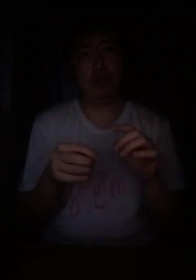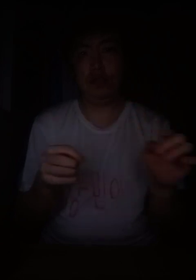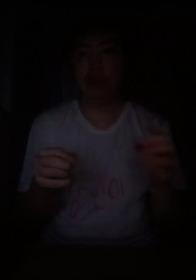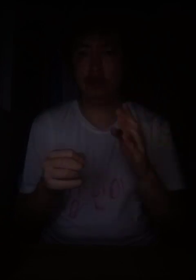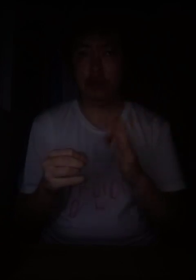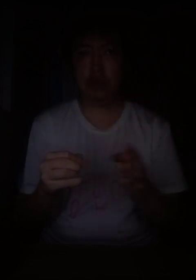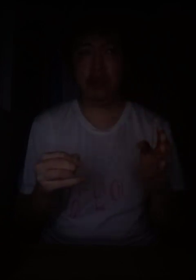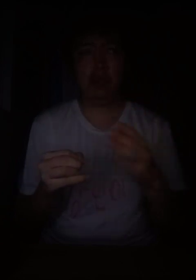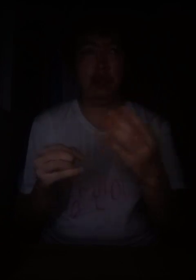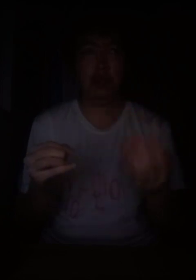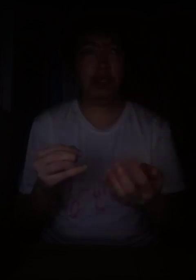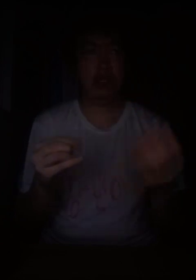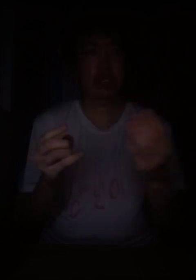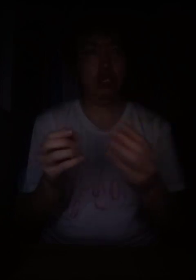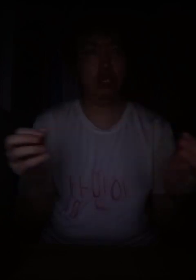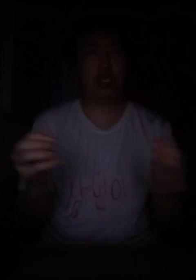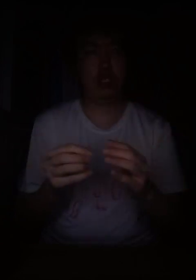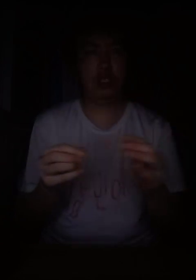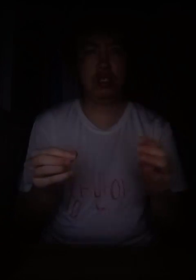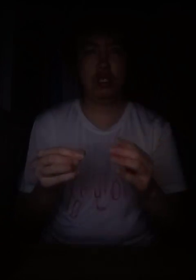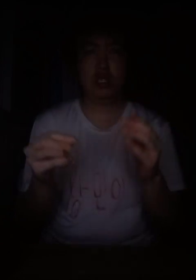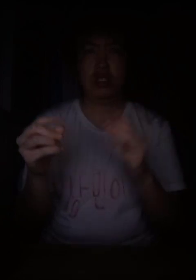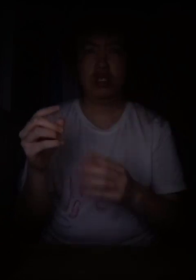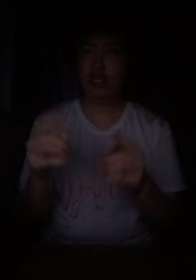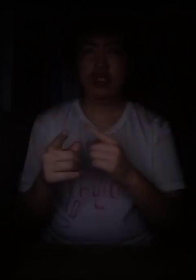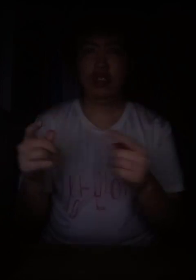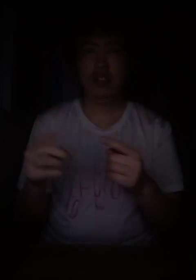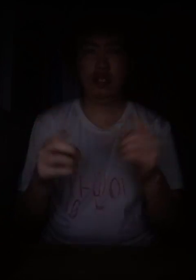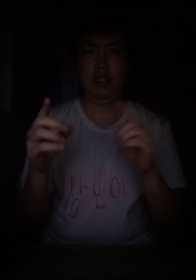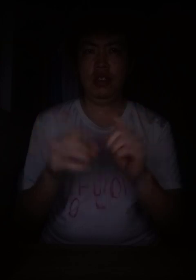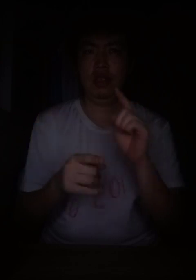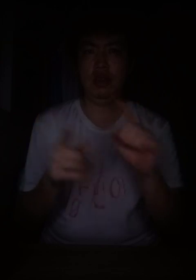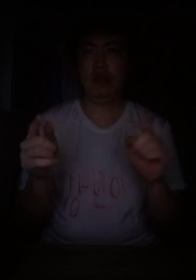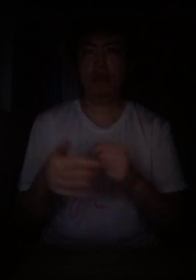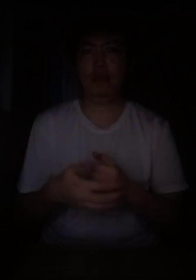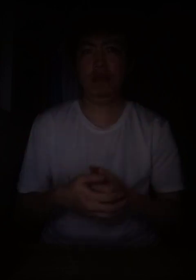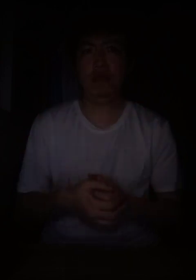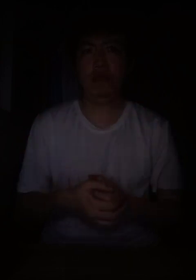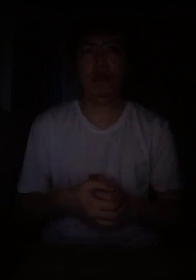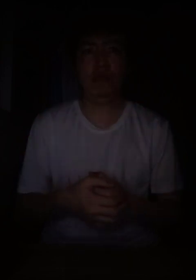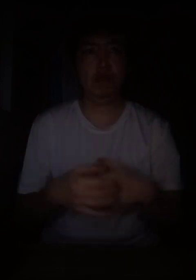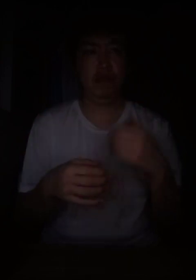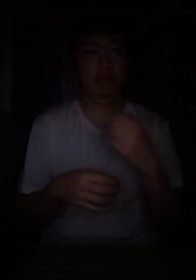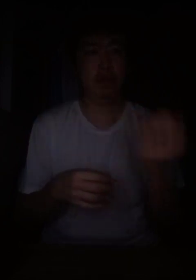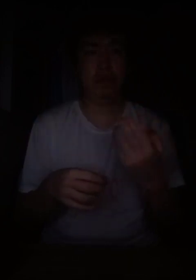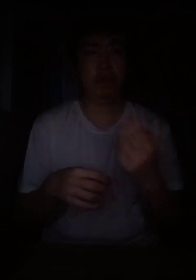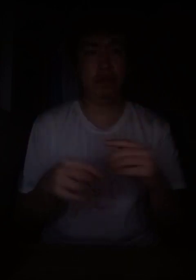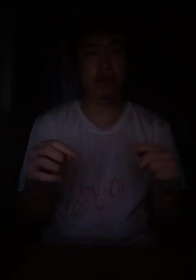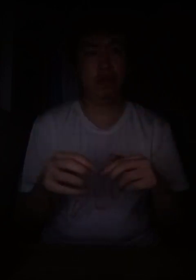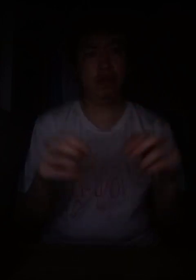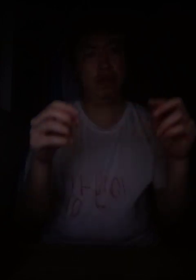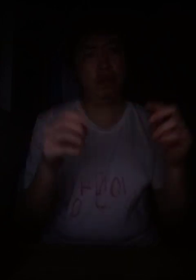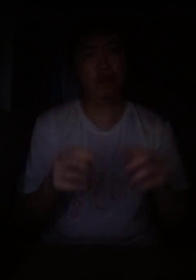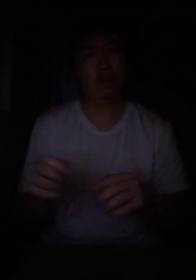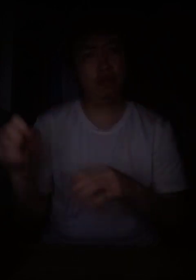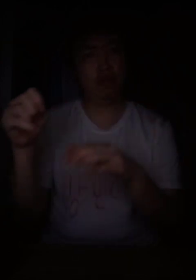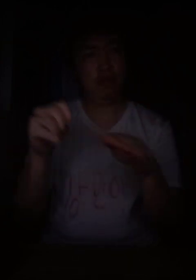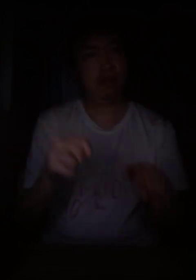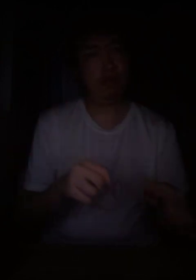막는 물막이판 등 시설이 설치되지 않은 것으로 알려졌습니다. 아무것도 없었어요. 제가 올라왔을 때